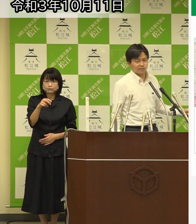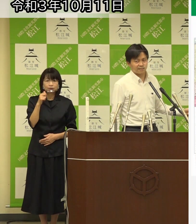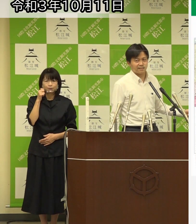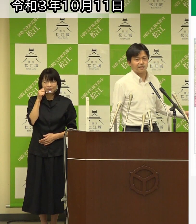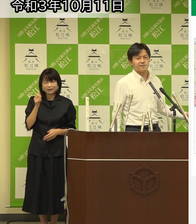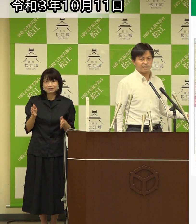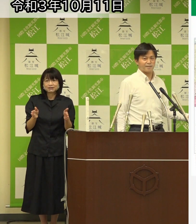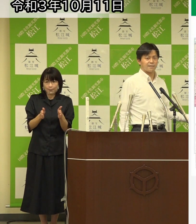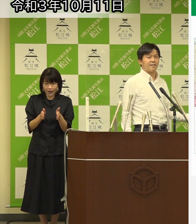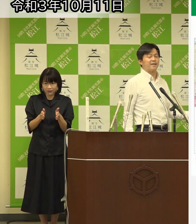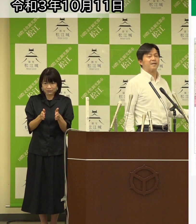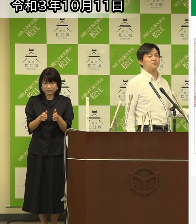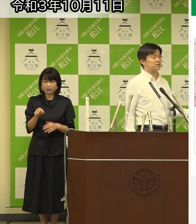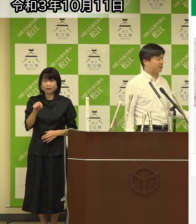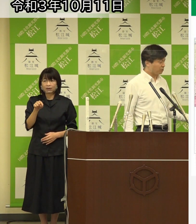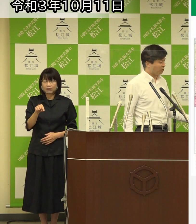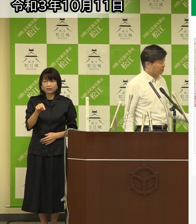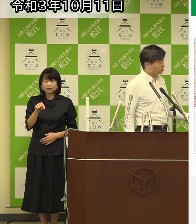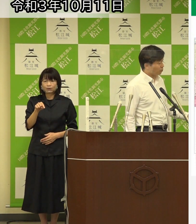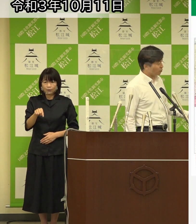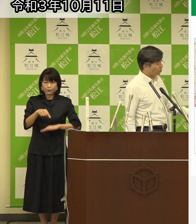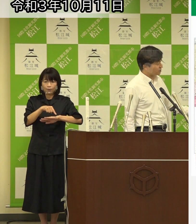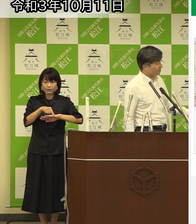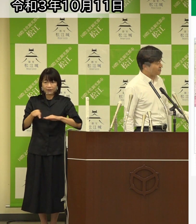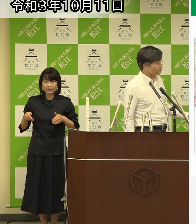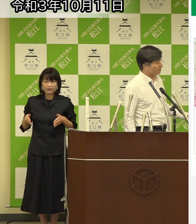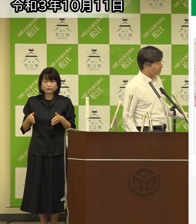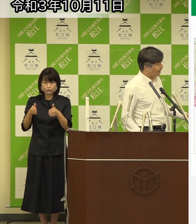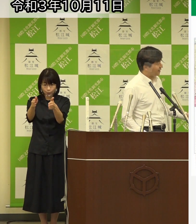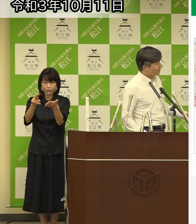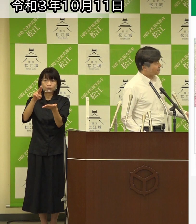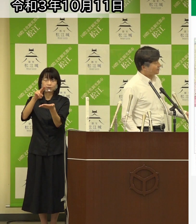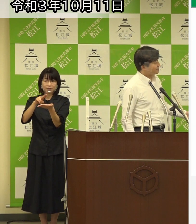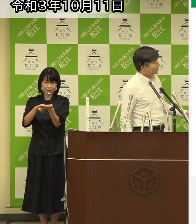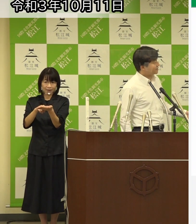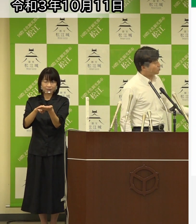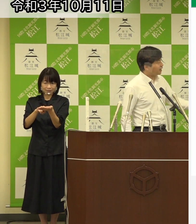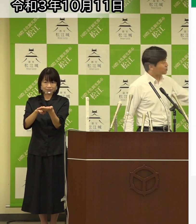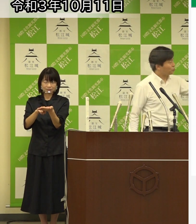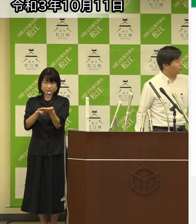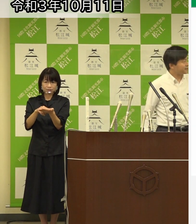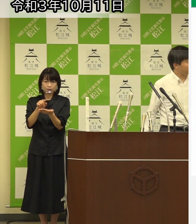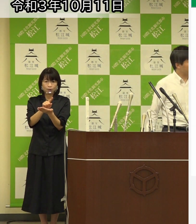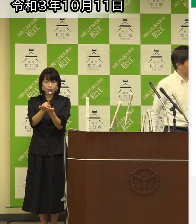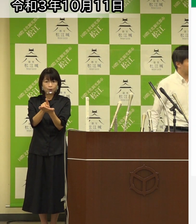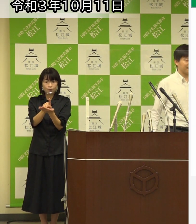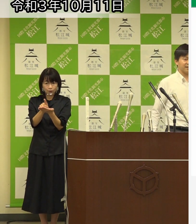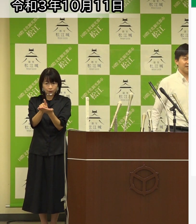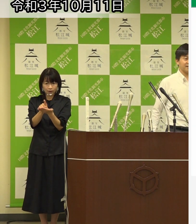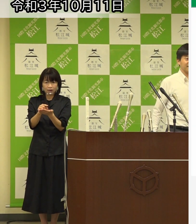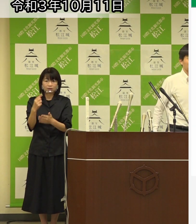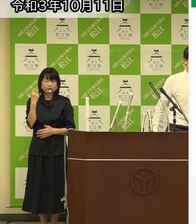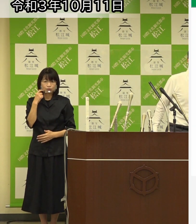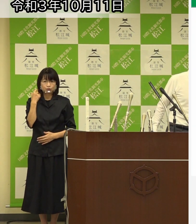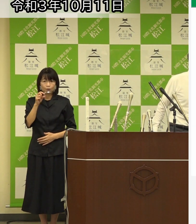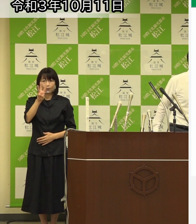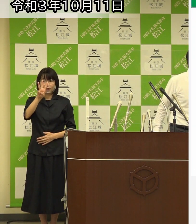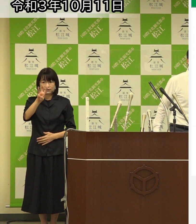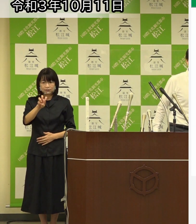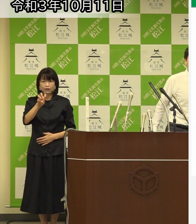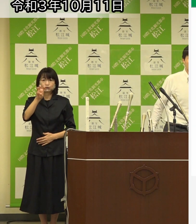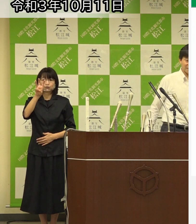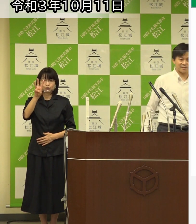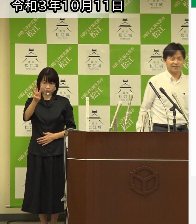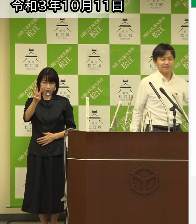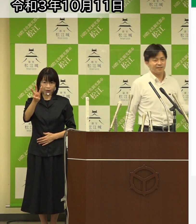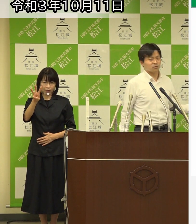道路として指定して、で開発をしていくという方向性については、実は昭和33年にですね都市計画決定